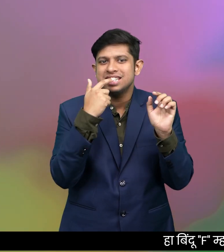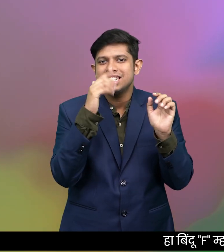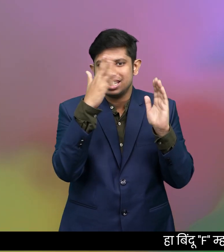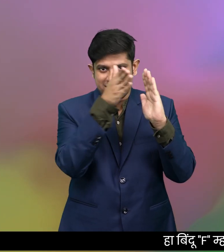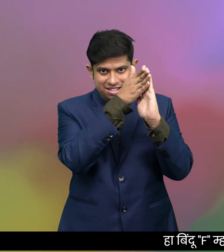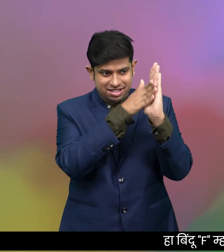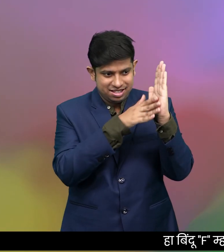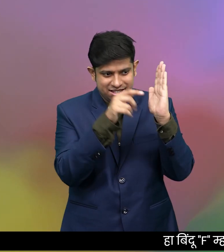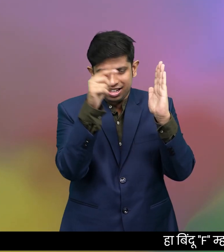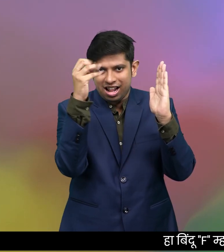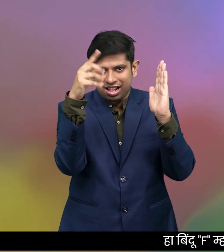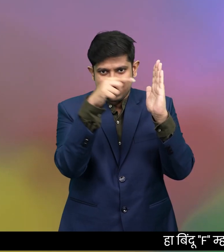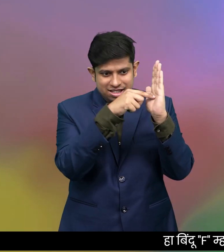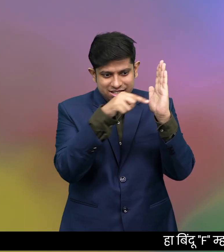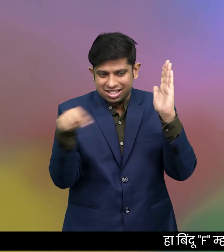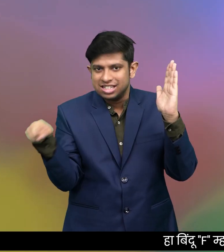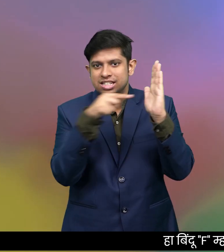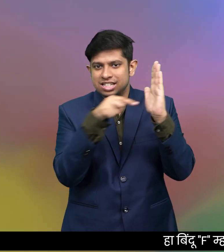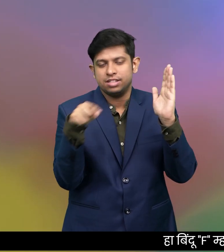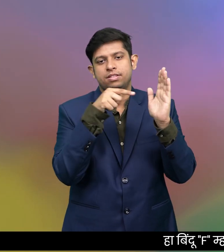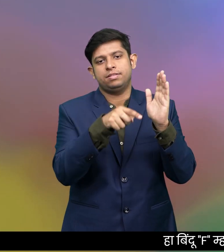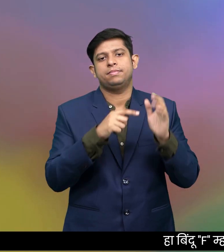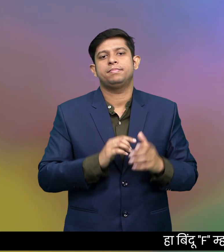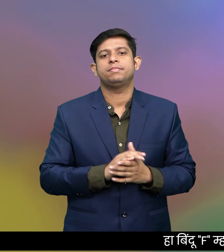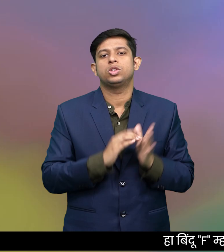बिंदू F म्हणजे प्रधान फोकस असतो.